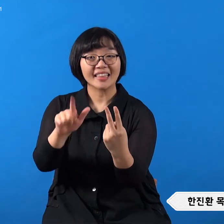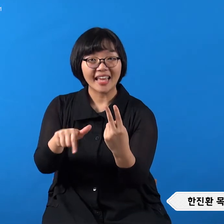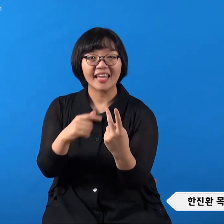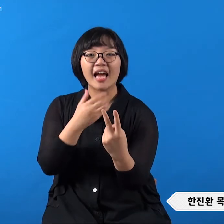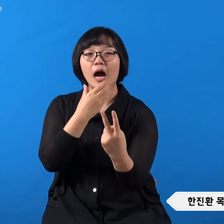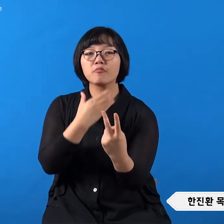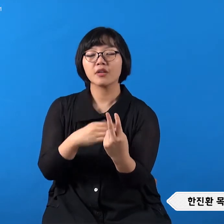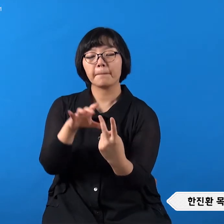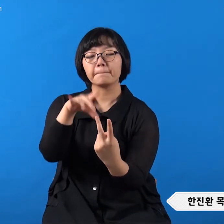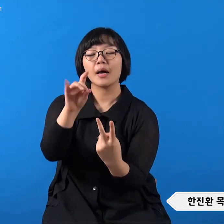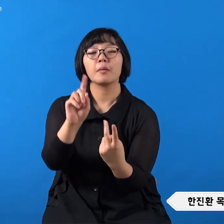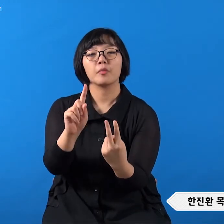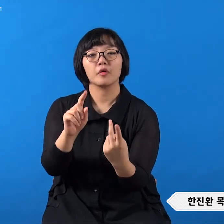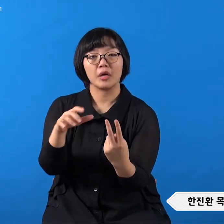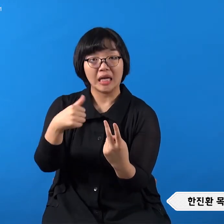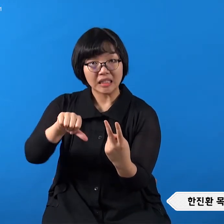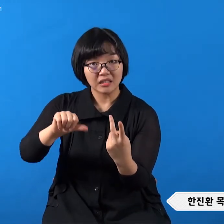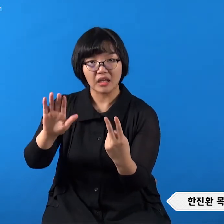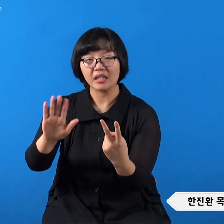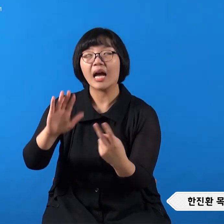하나님을 택했습니다.